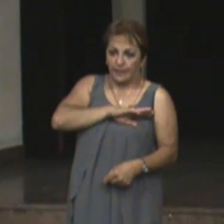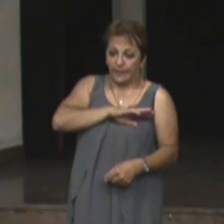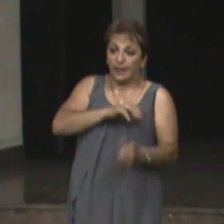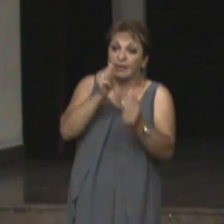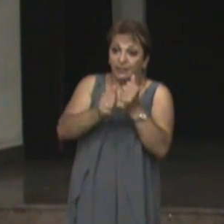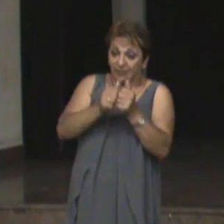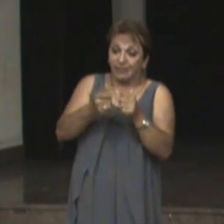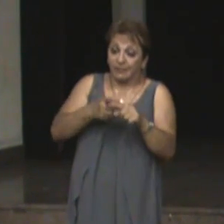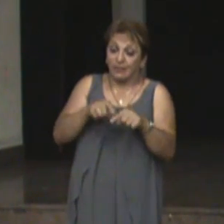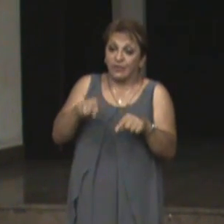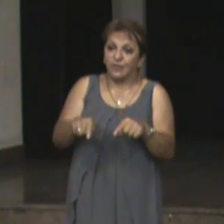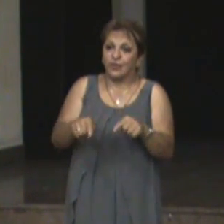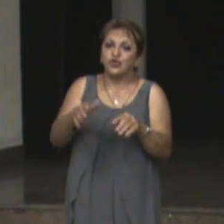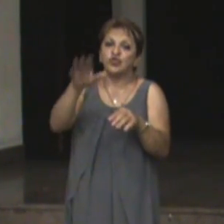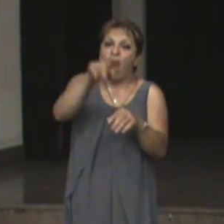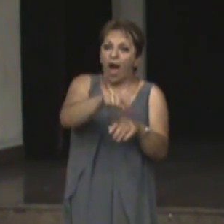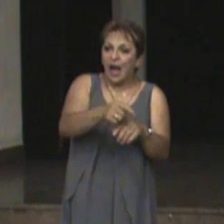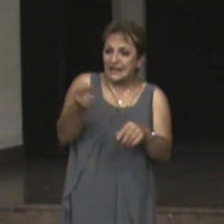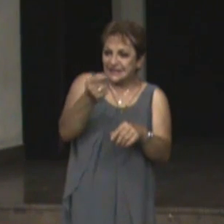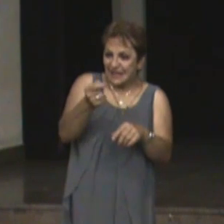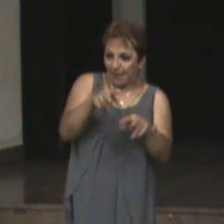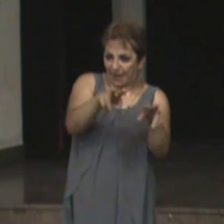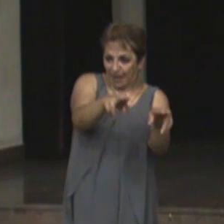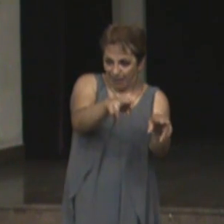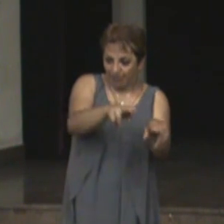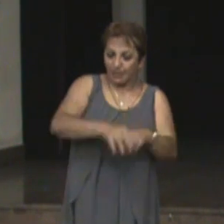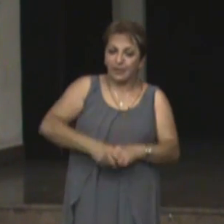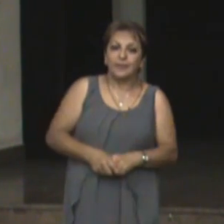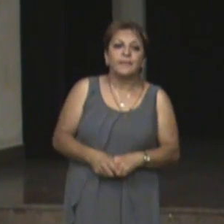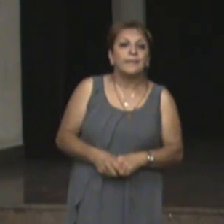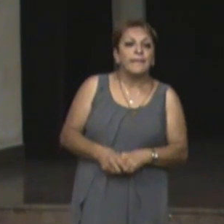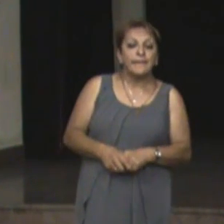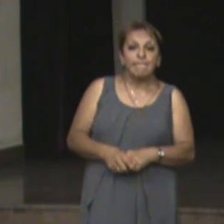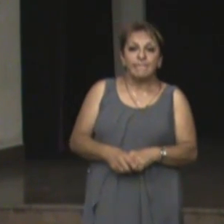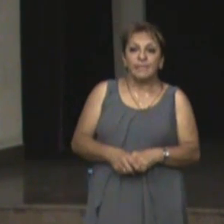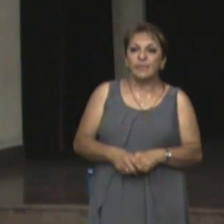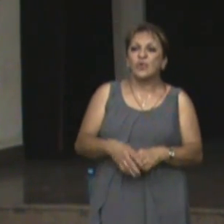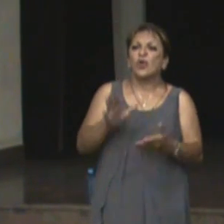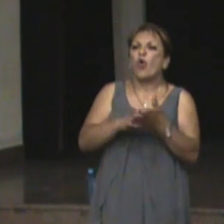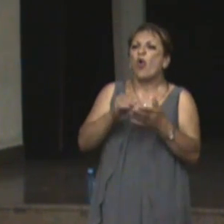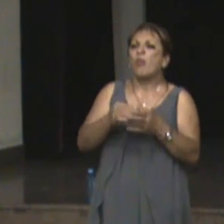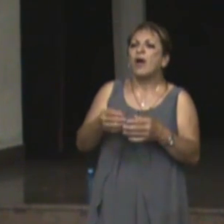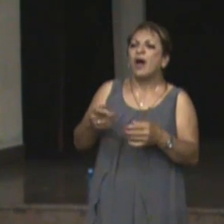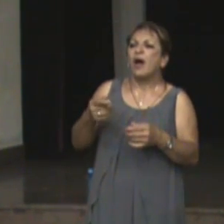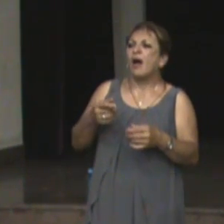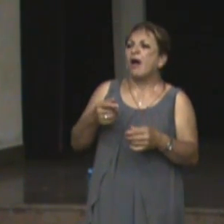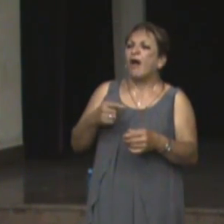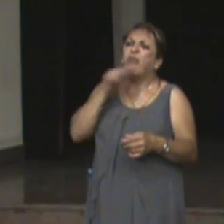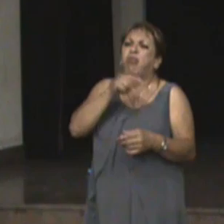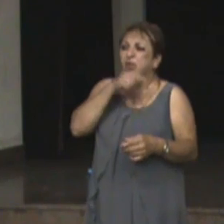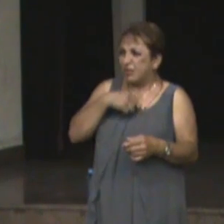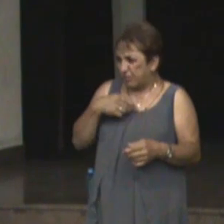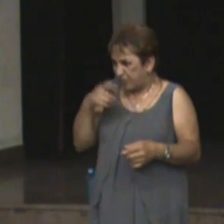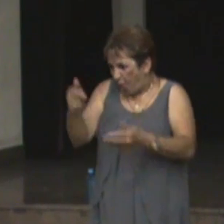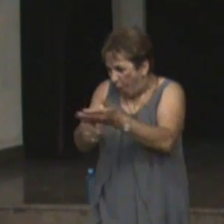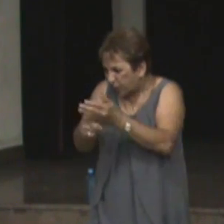Շատ հաճախ այս ժարի վրա ընկած սերմերը նման են այս տեսակ մարդկանց, այն որ ավելորդից իրենց բարեգործություն են անում,